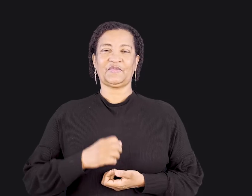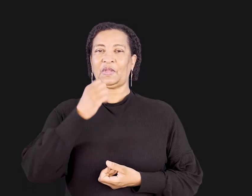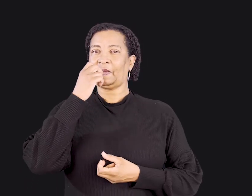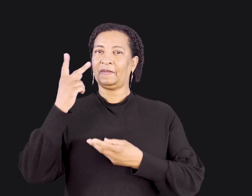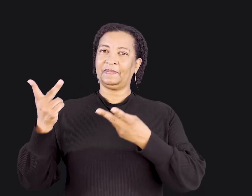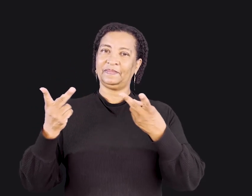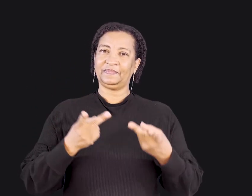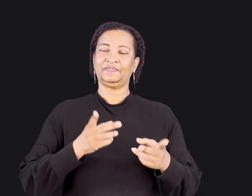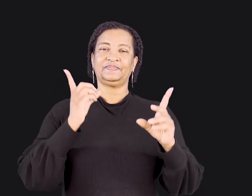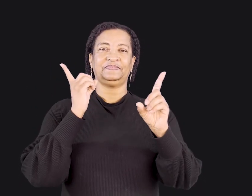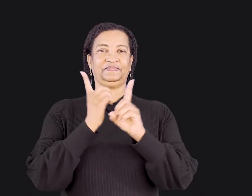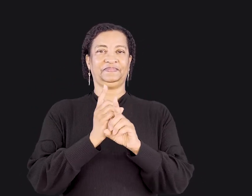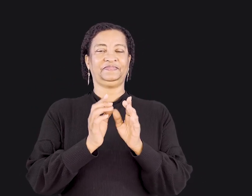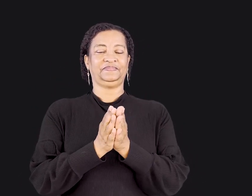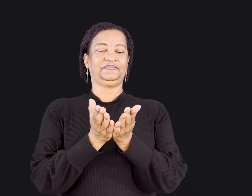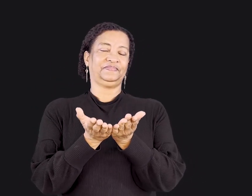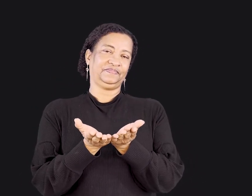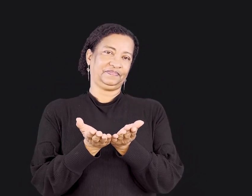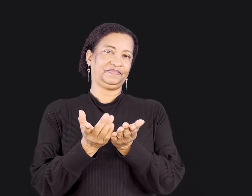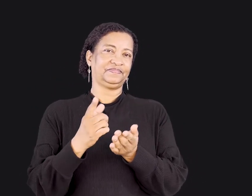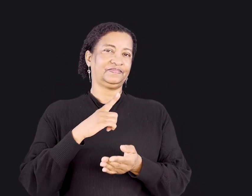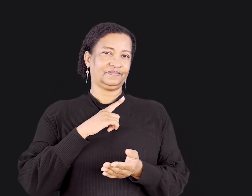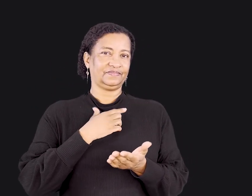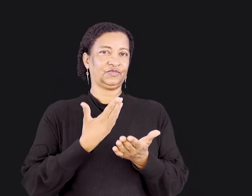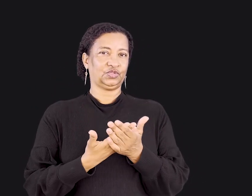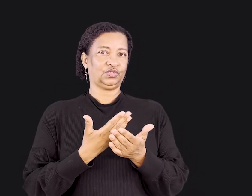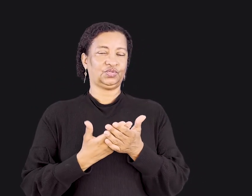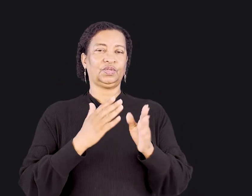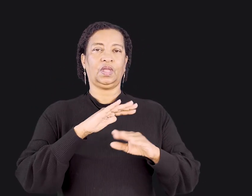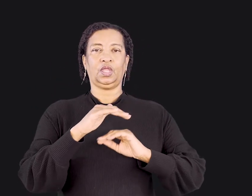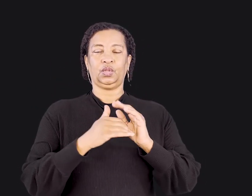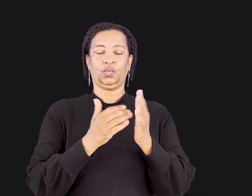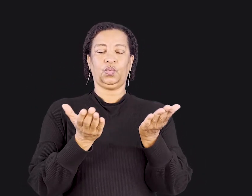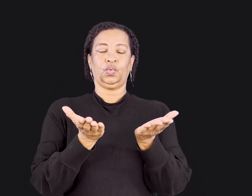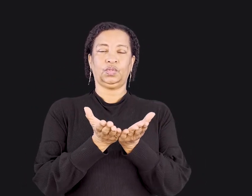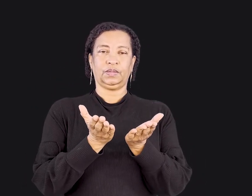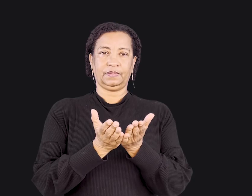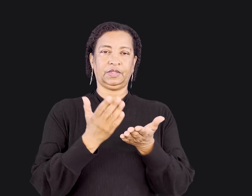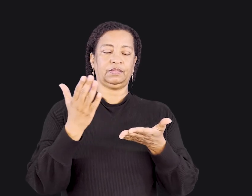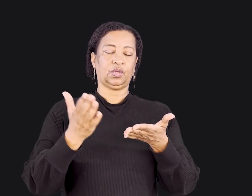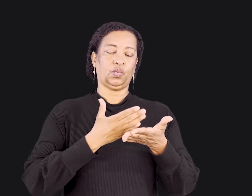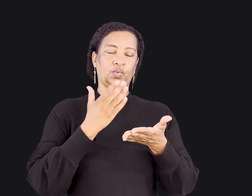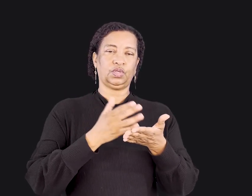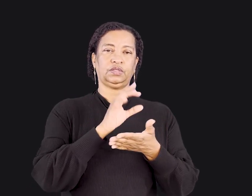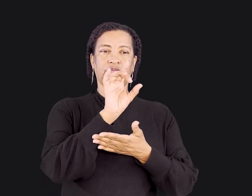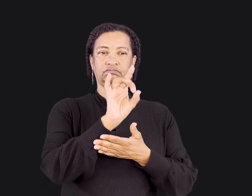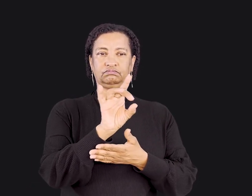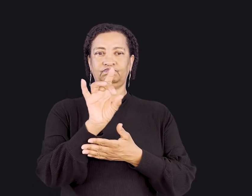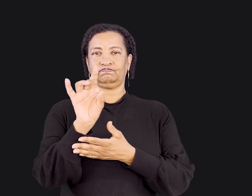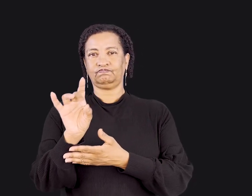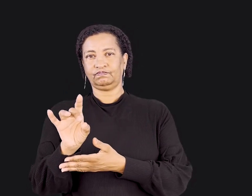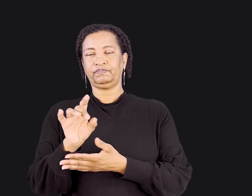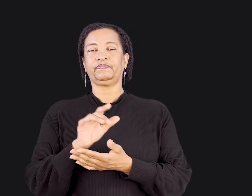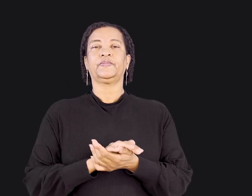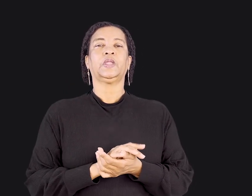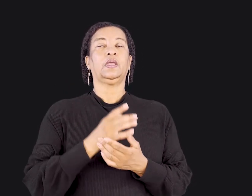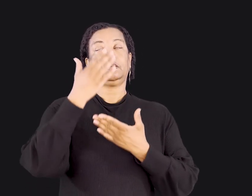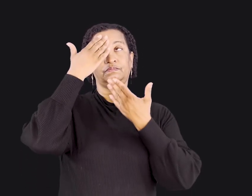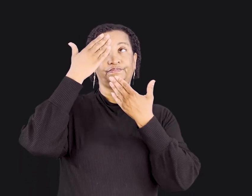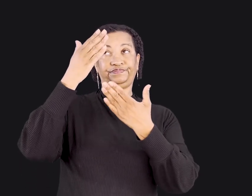Seja muito bem-vindo ao Encontro com uma Palavra. Temos estudado toda a Bíblia, um livro de cada vez. Estamos gratos a Deus por